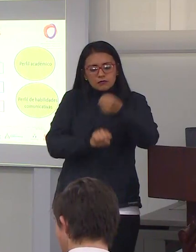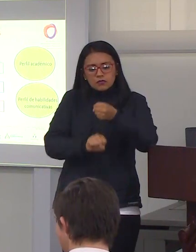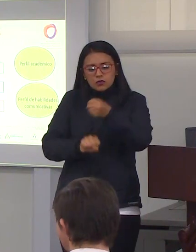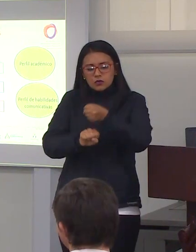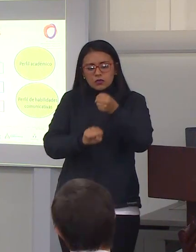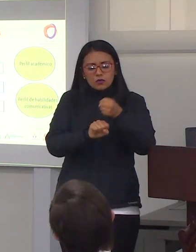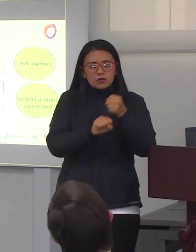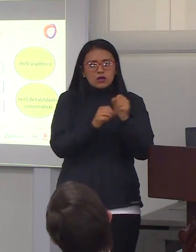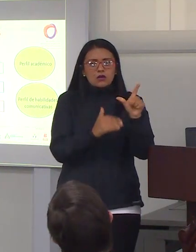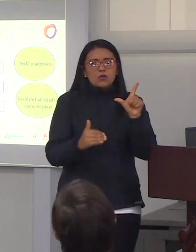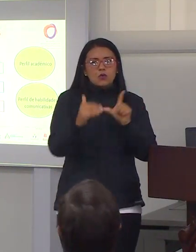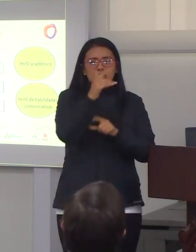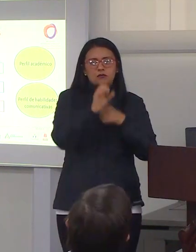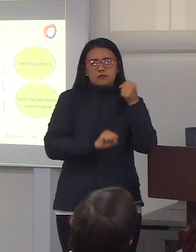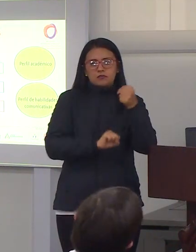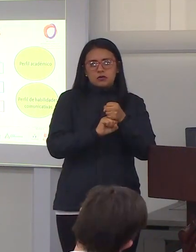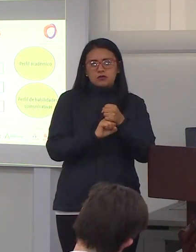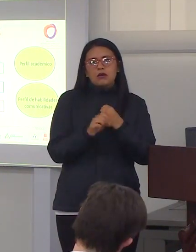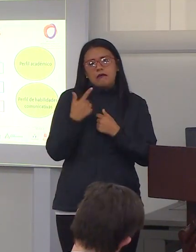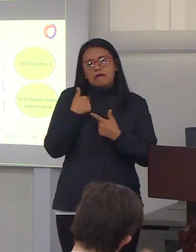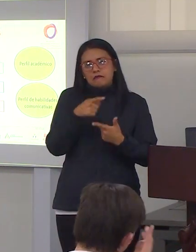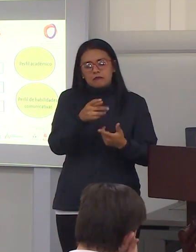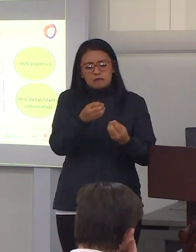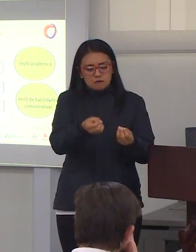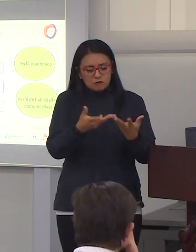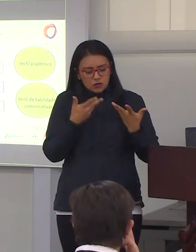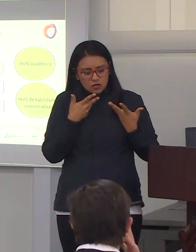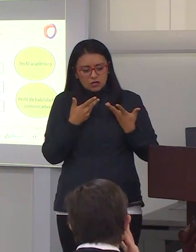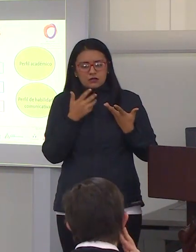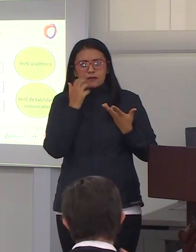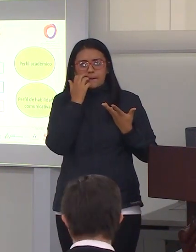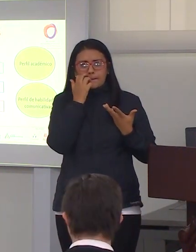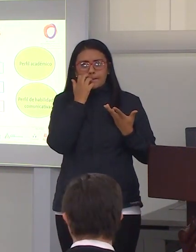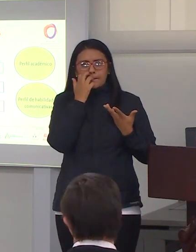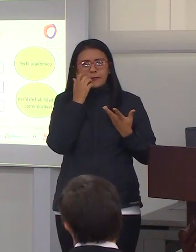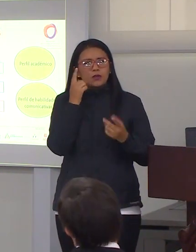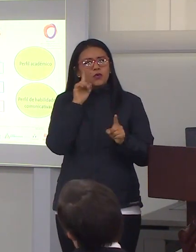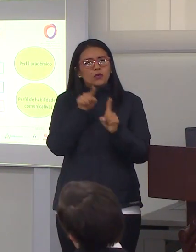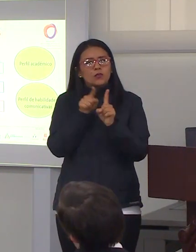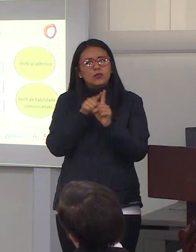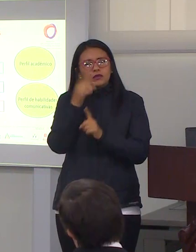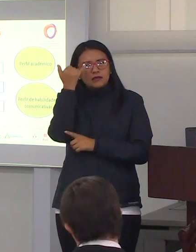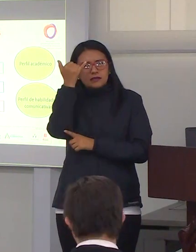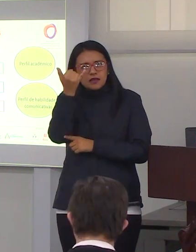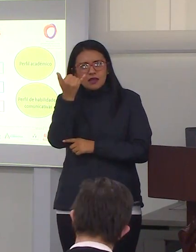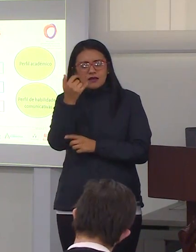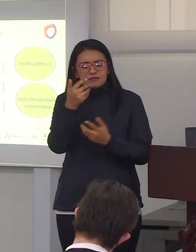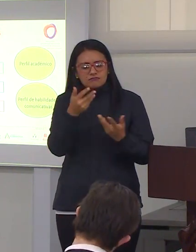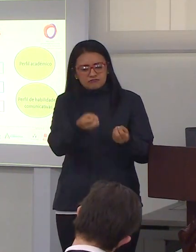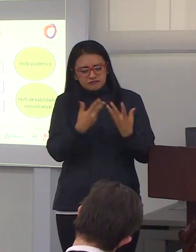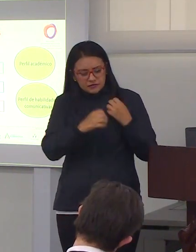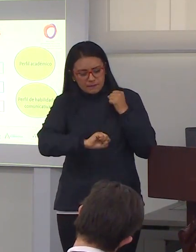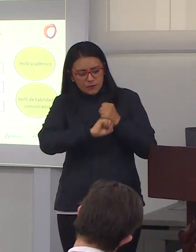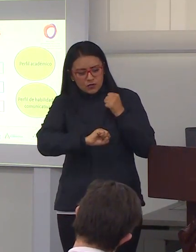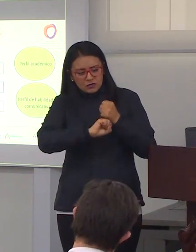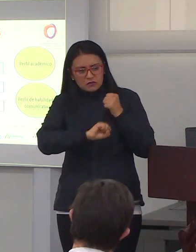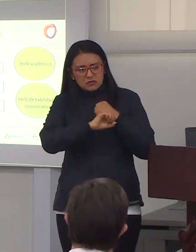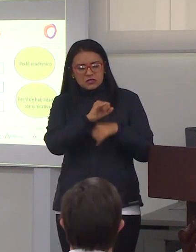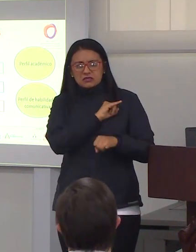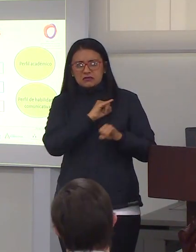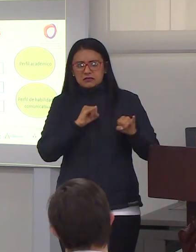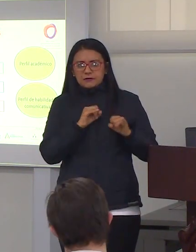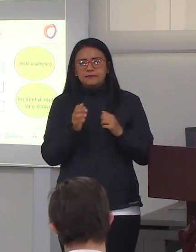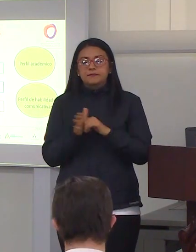acuerdo a la escala de intensidad de apoyos que de alguna manera nos puede mandar una idea de cómo van moviéndose esos apoyos individuales